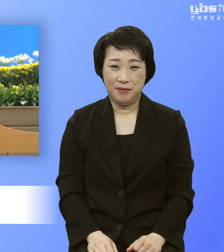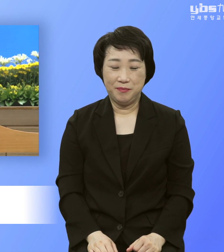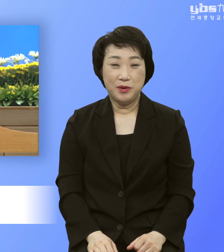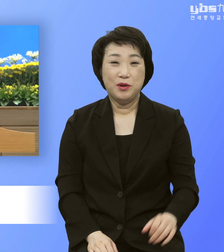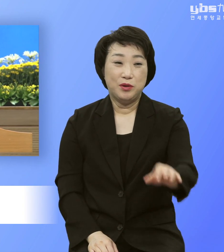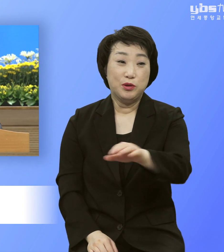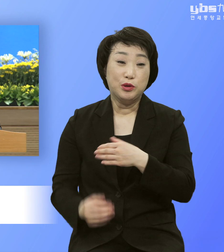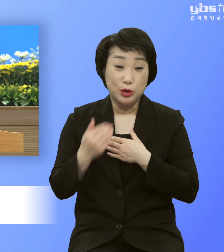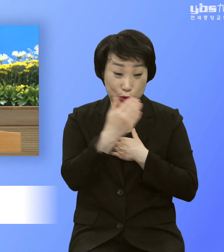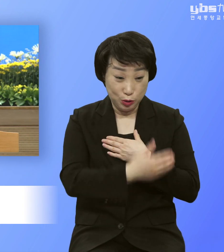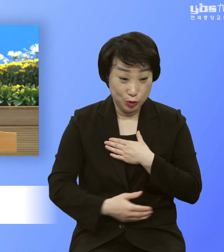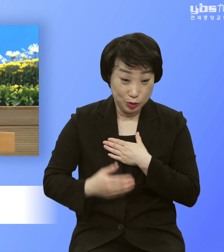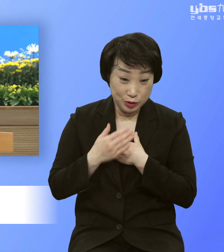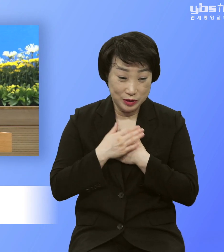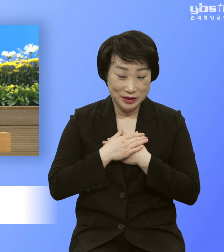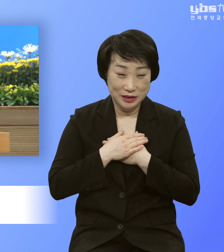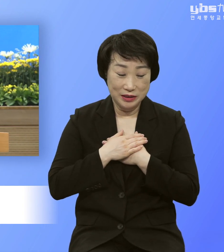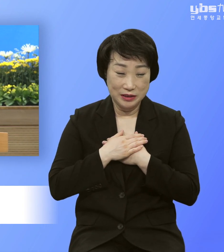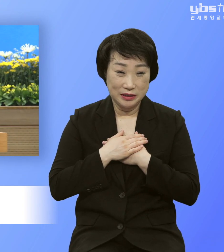우리 육신을